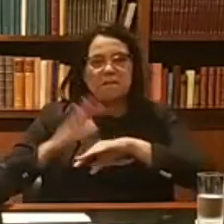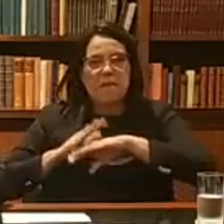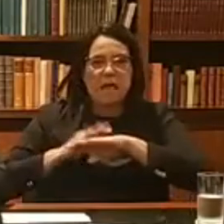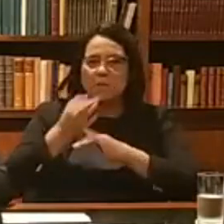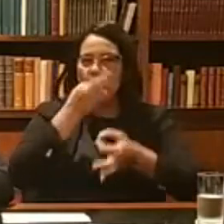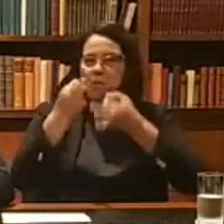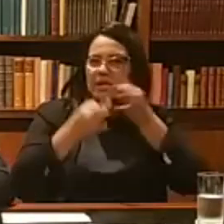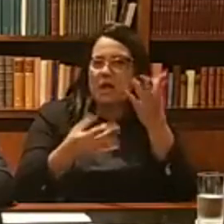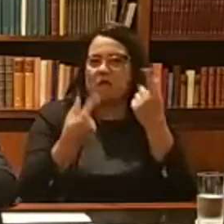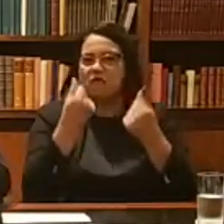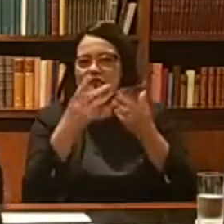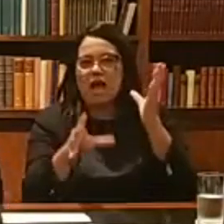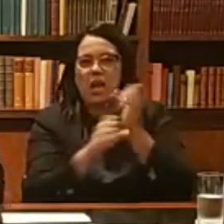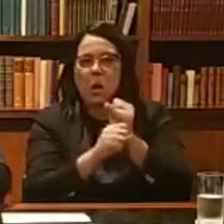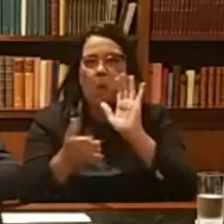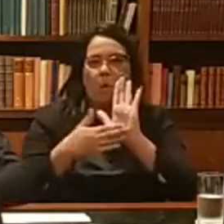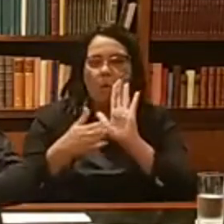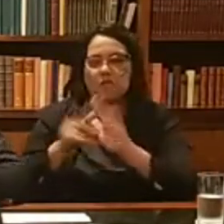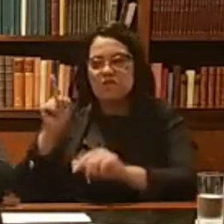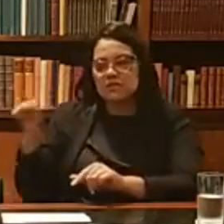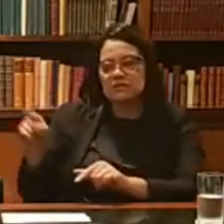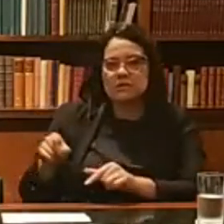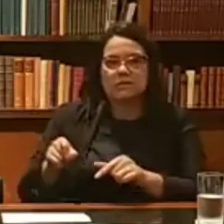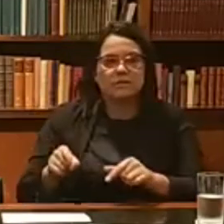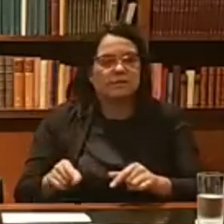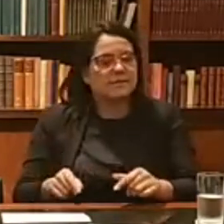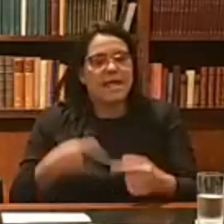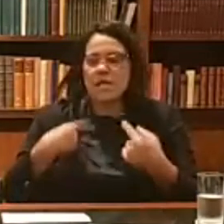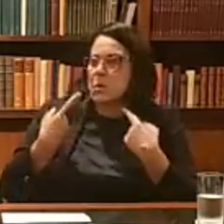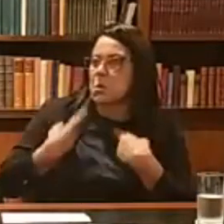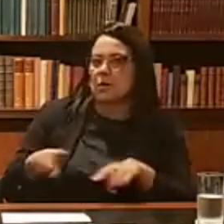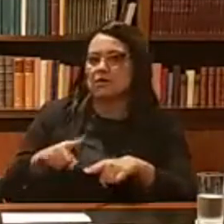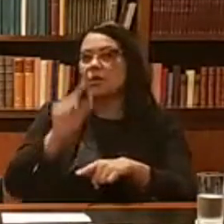esse fundo, ele, acredite aqui,